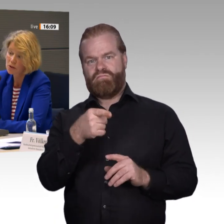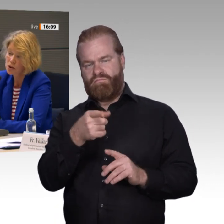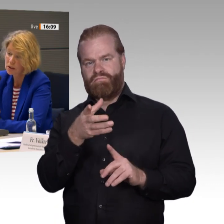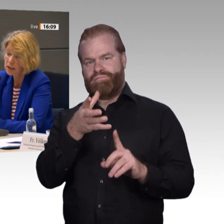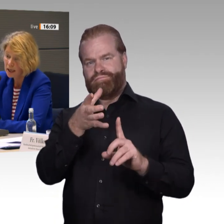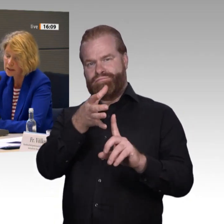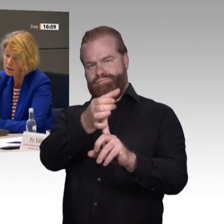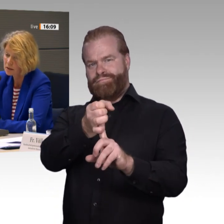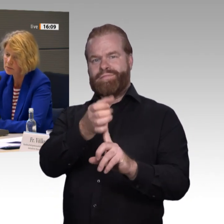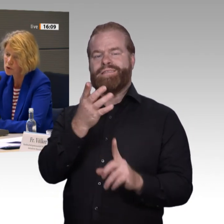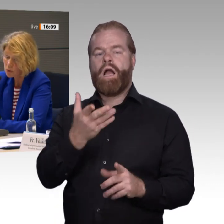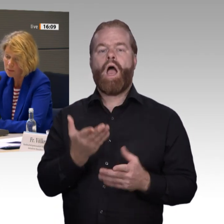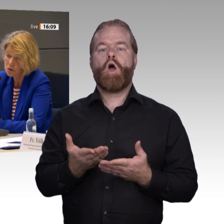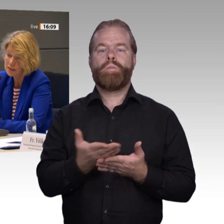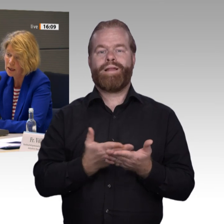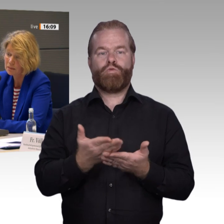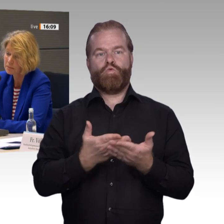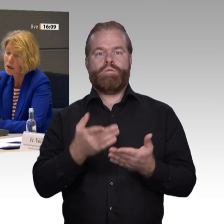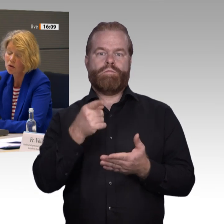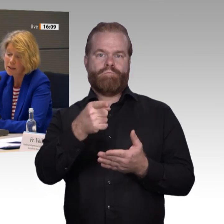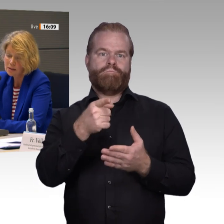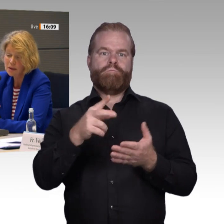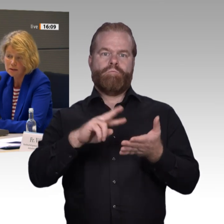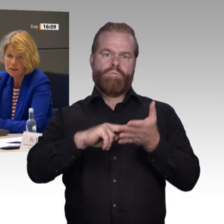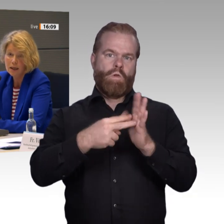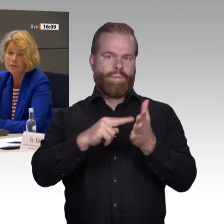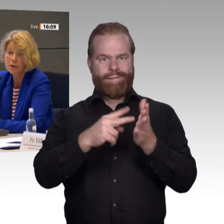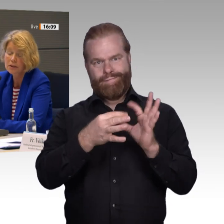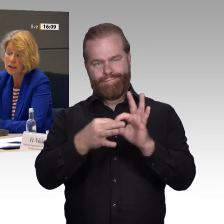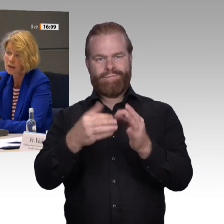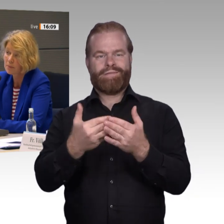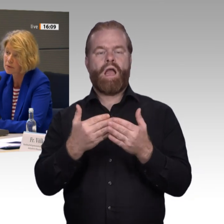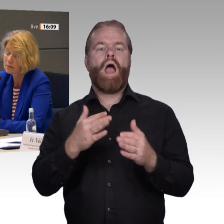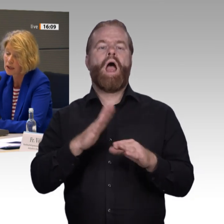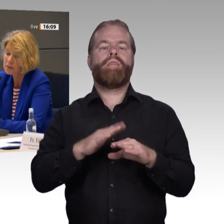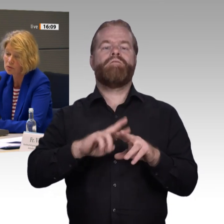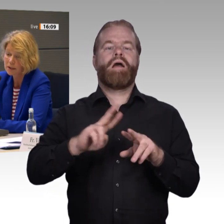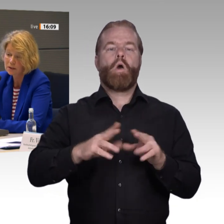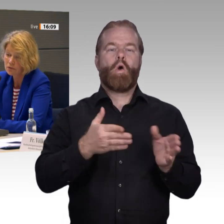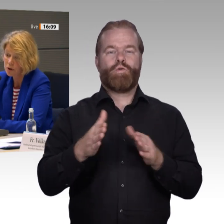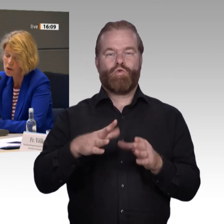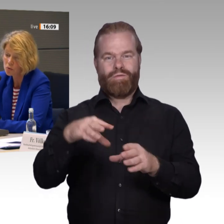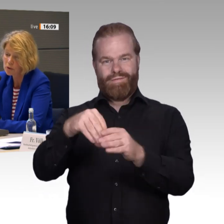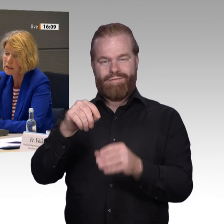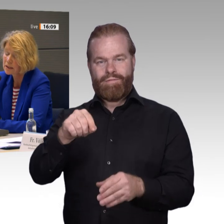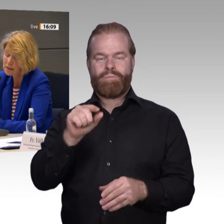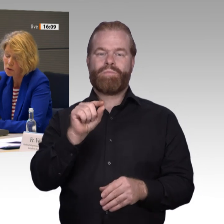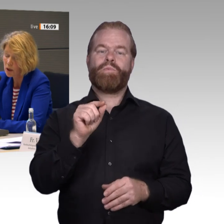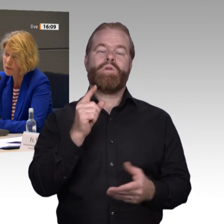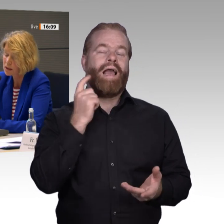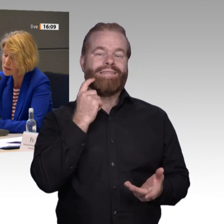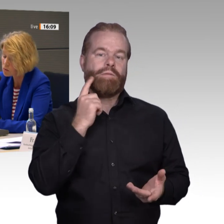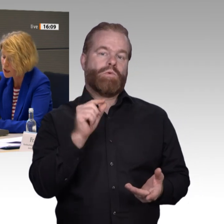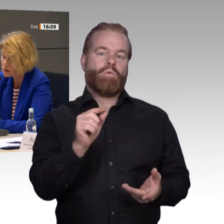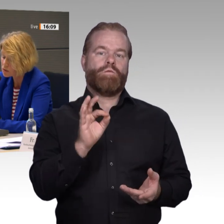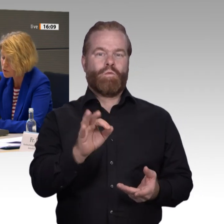für Menschen, die keinen Schulabschluss haben, und das sind ja die 3/4 der Absolventen der Förderschulen, dass sie